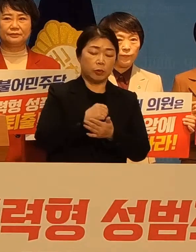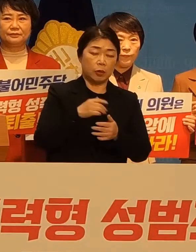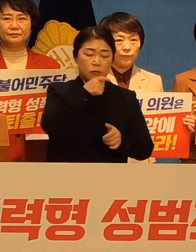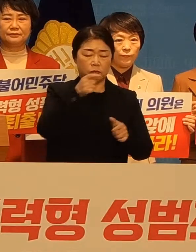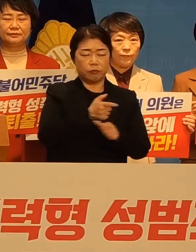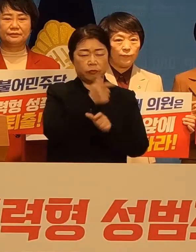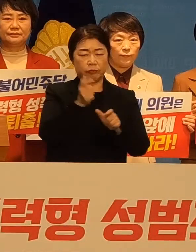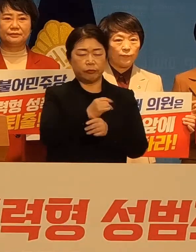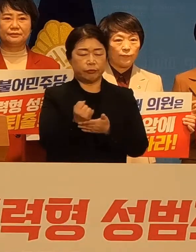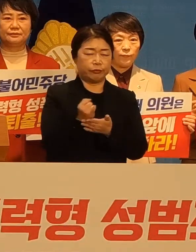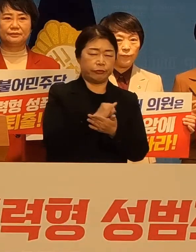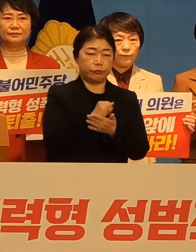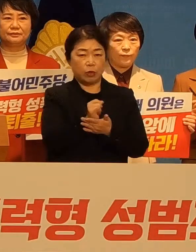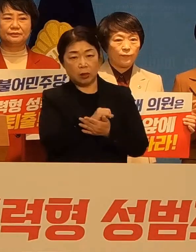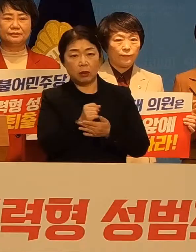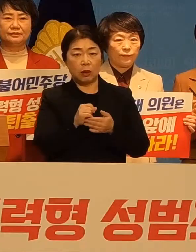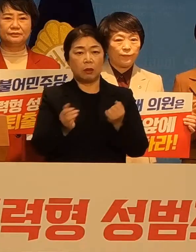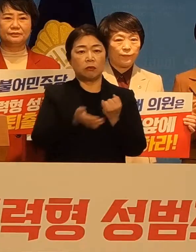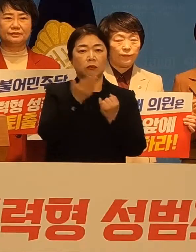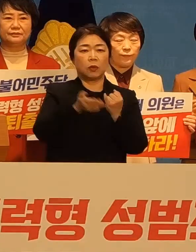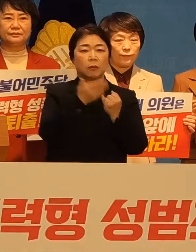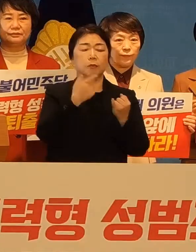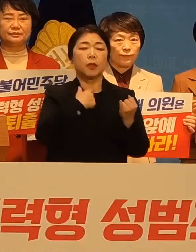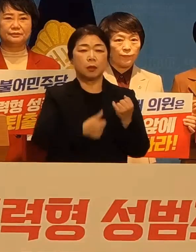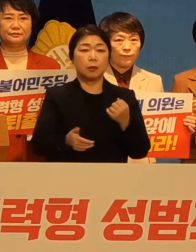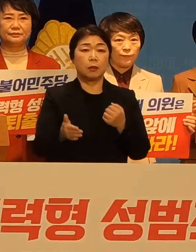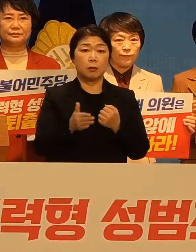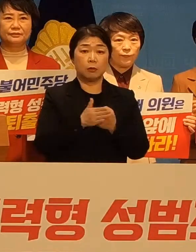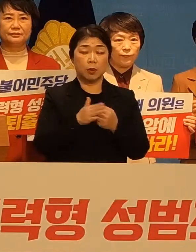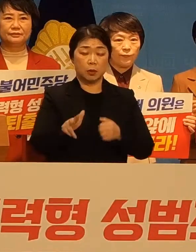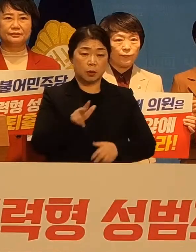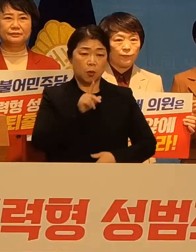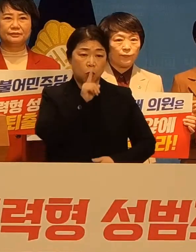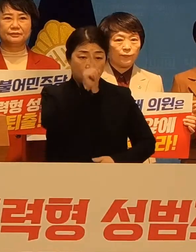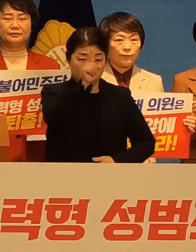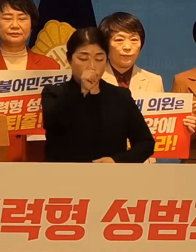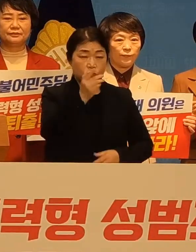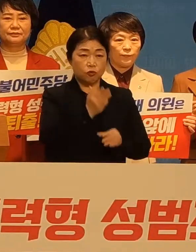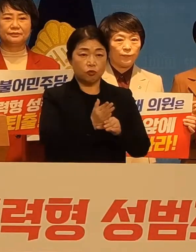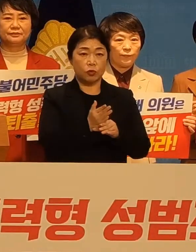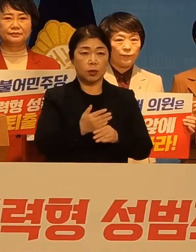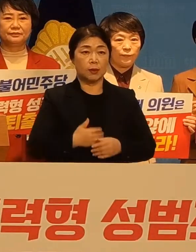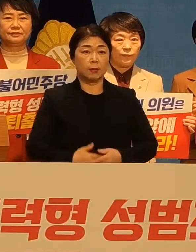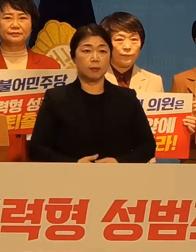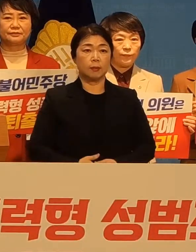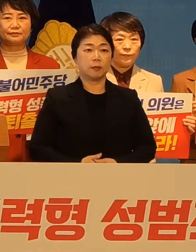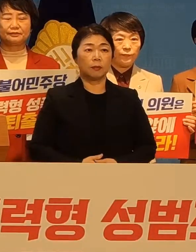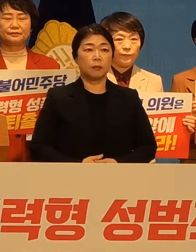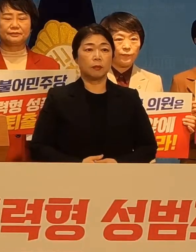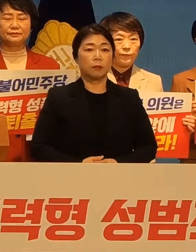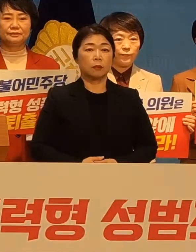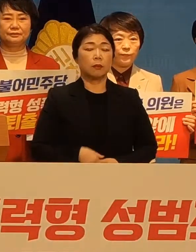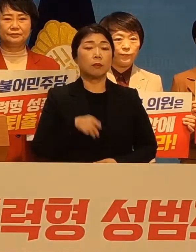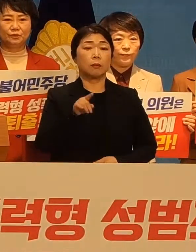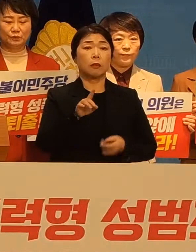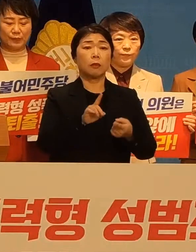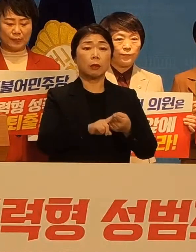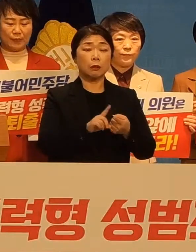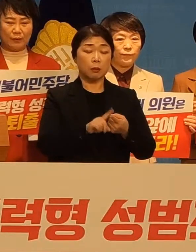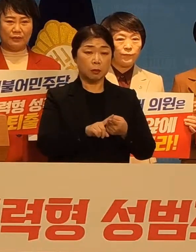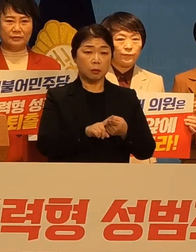여성을 추행했다라는 그런 이유로 지금 고소된 상황입니다. 이 사건에